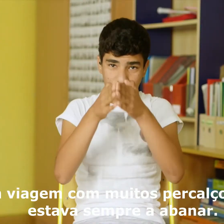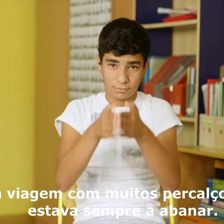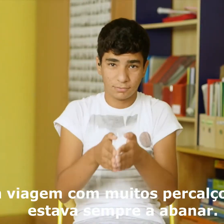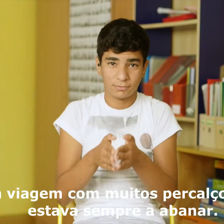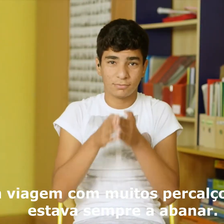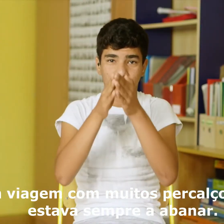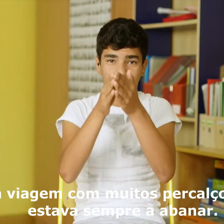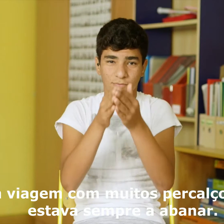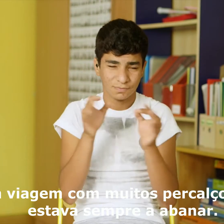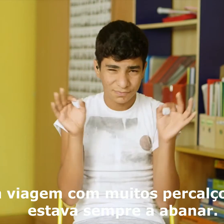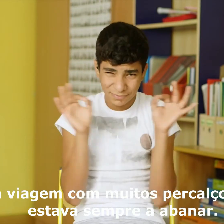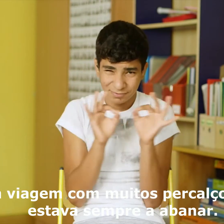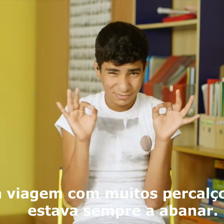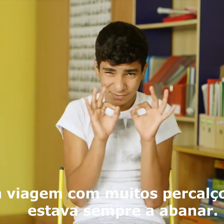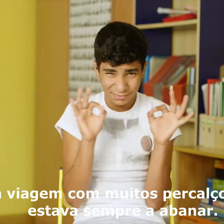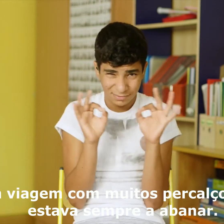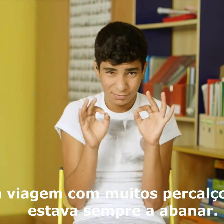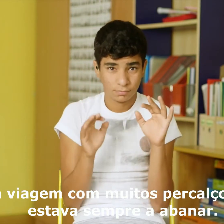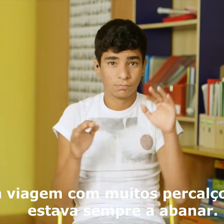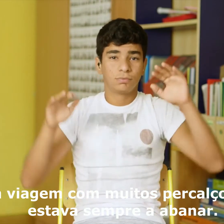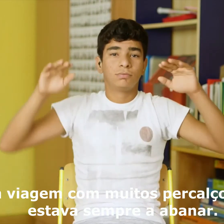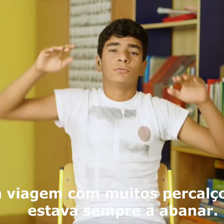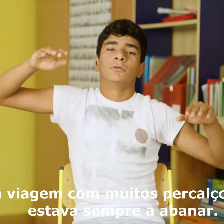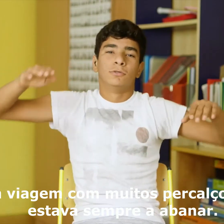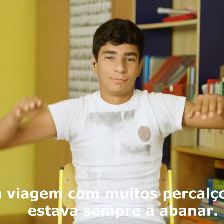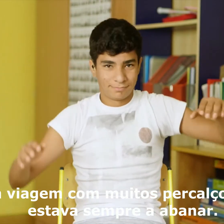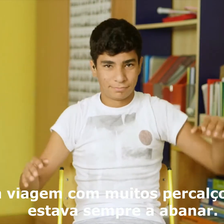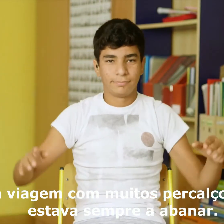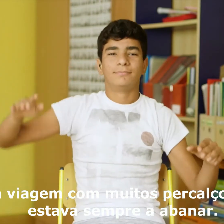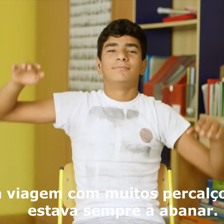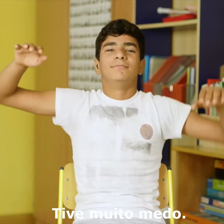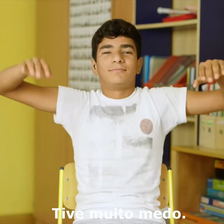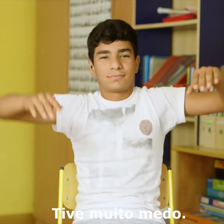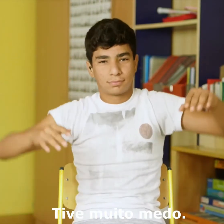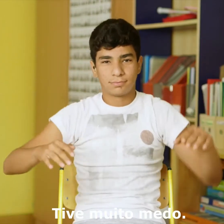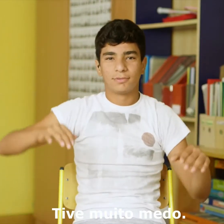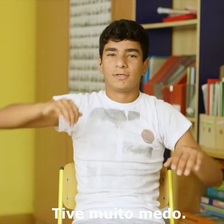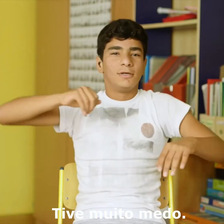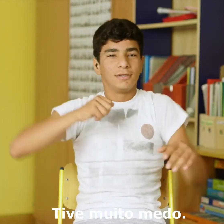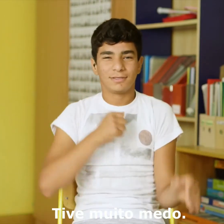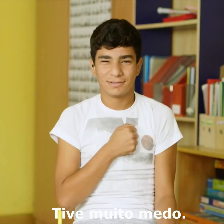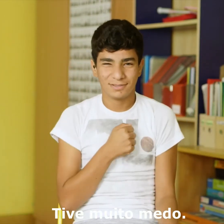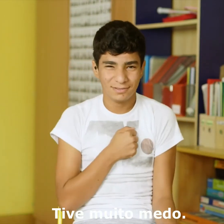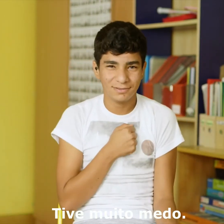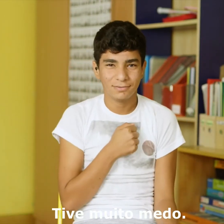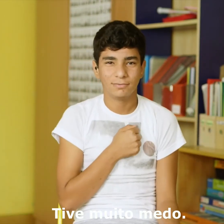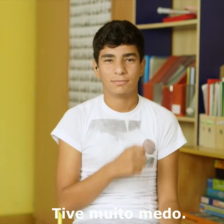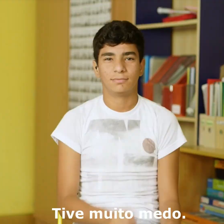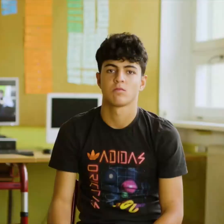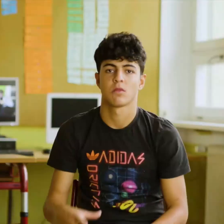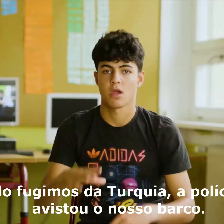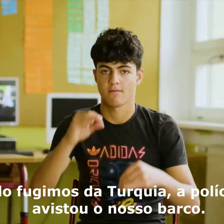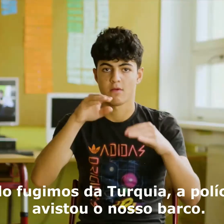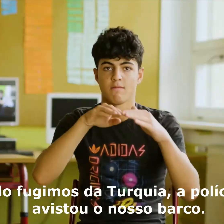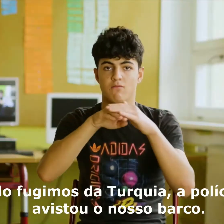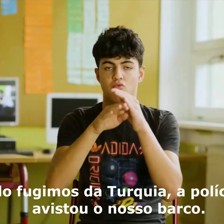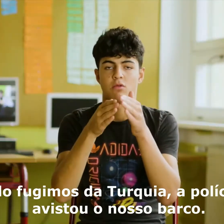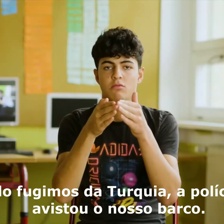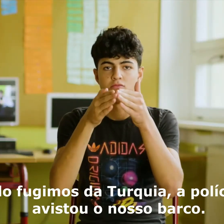Foi mesmo, mesmo perigosa. O barco abanava todo assim. Eu tive mesmo medo. Quando nós fugimos da